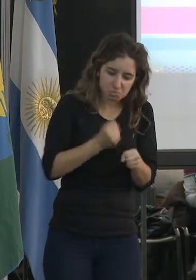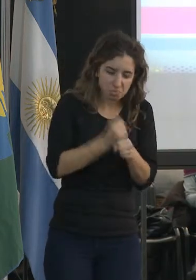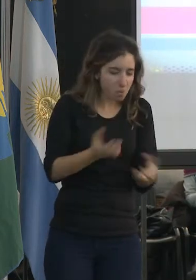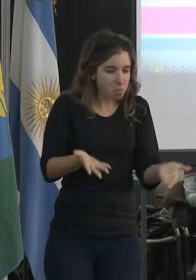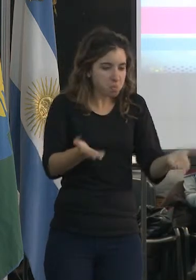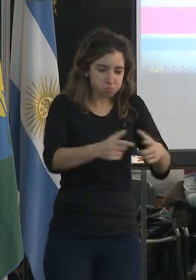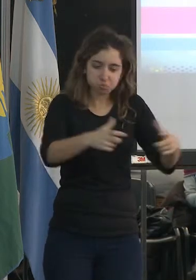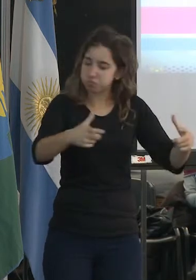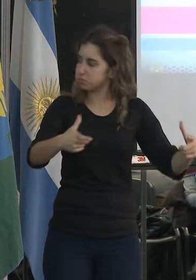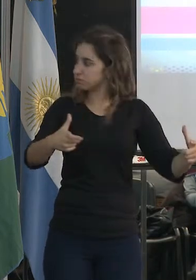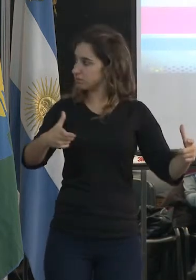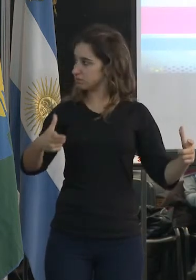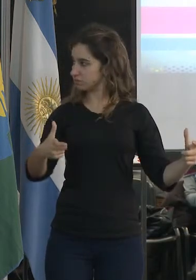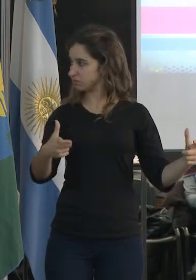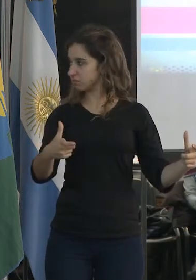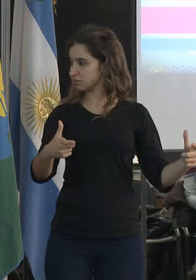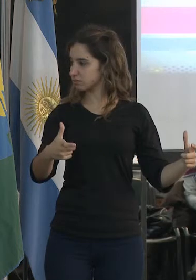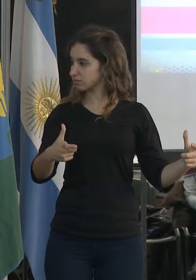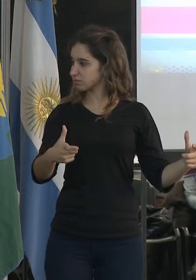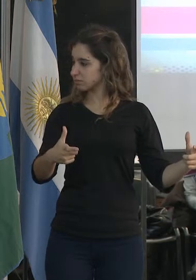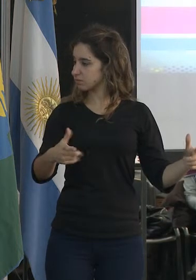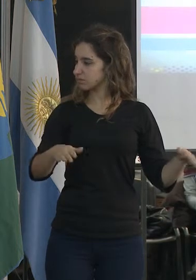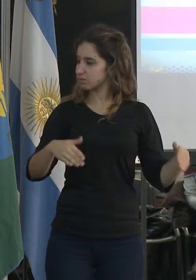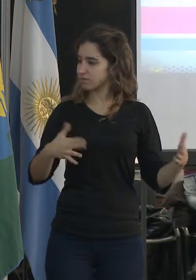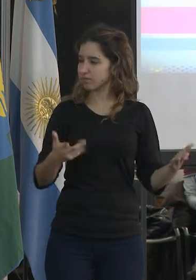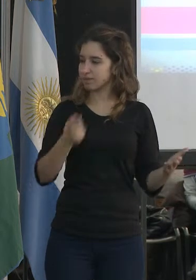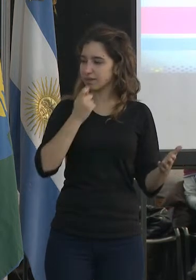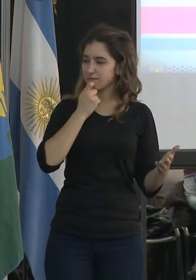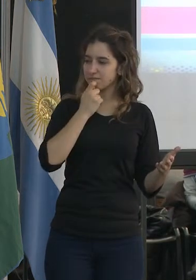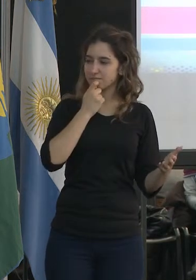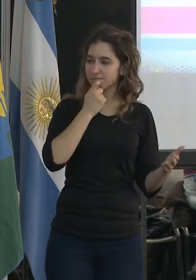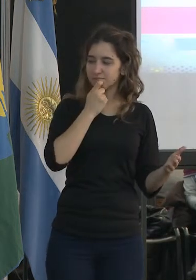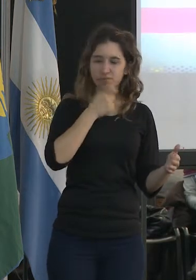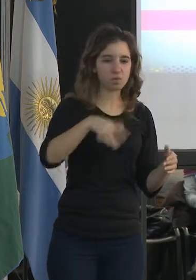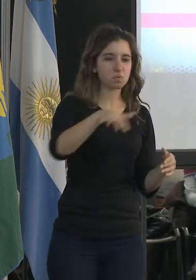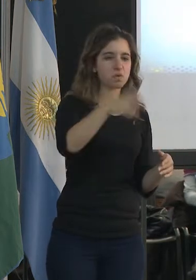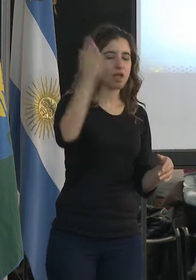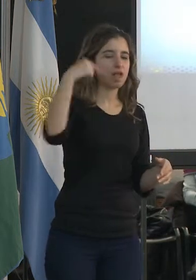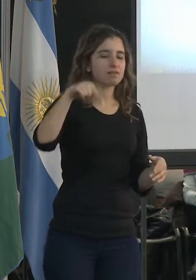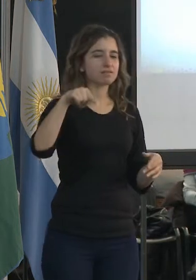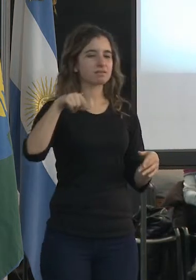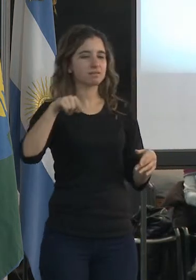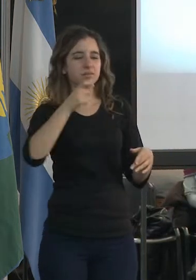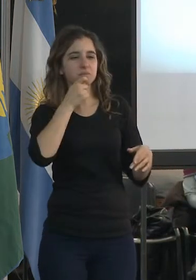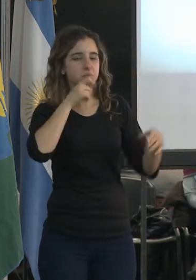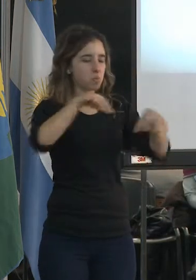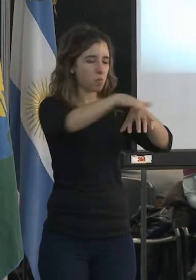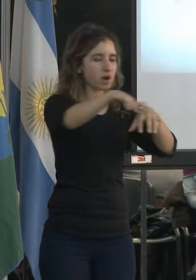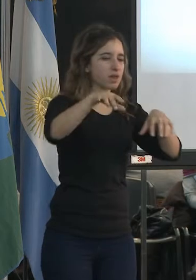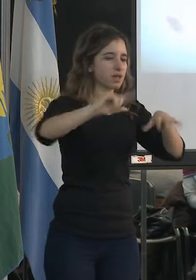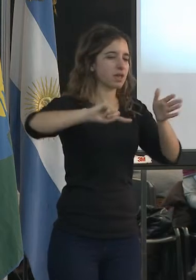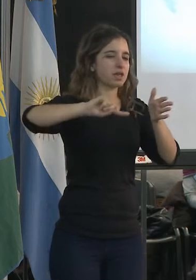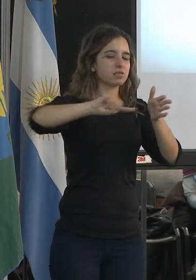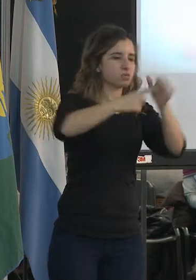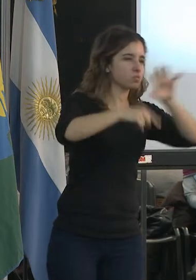sentido para que así ocurra. No es lo mismo la realidad del AMBA que contaba la compañera recién de la Caterva, la realidad